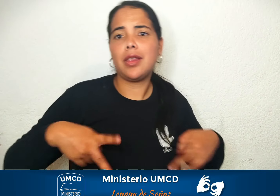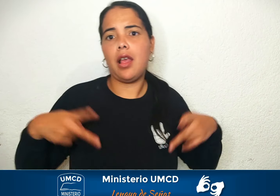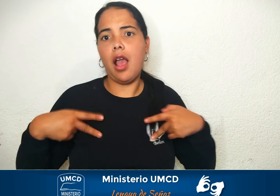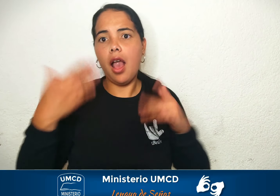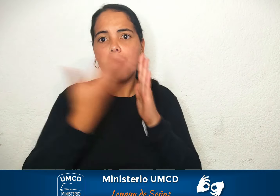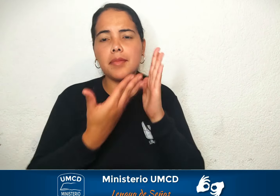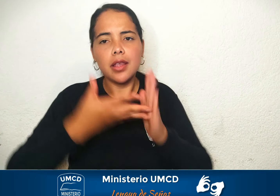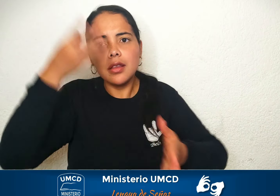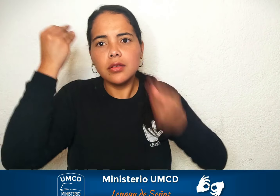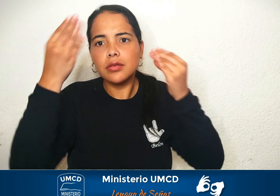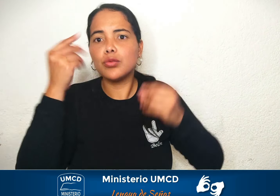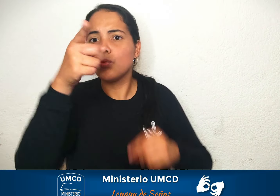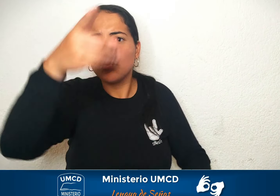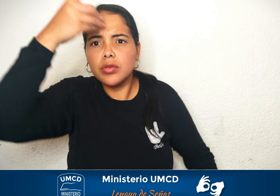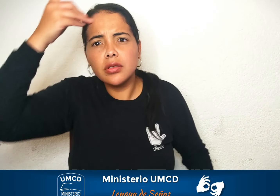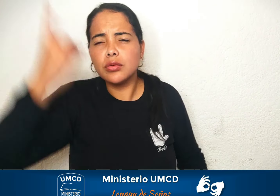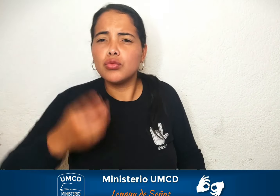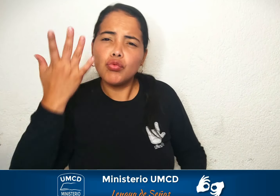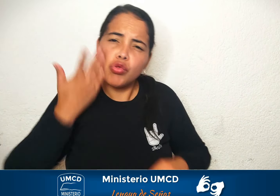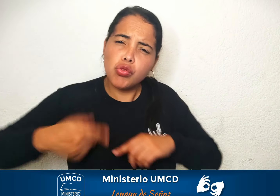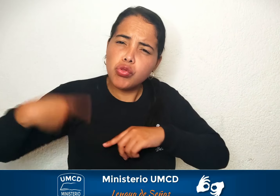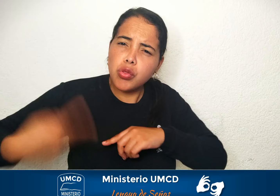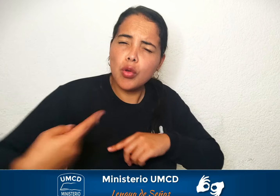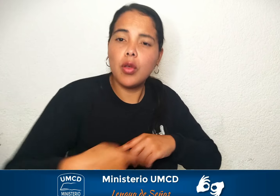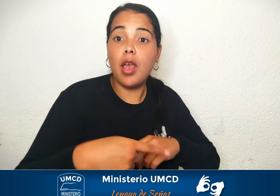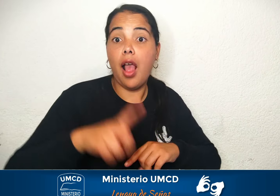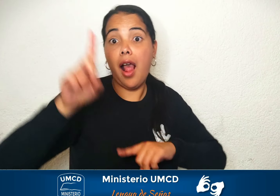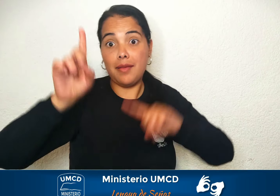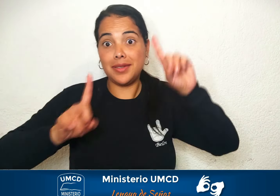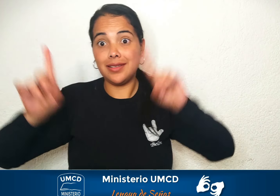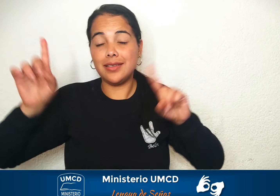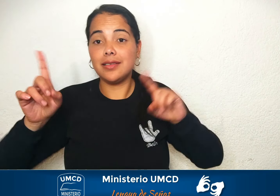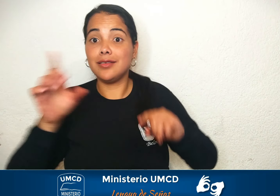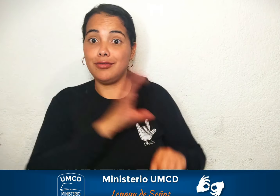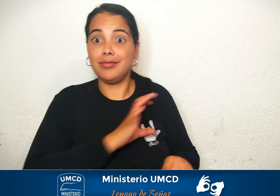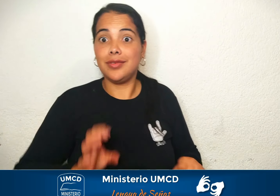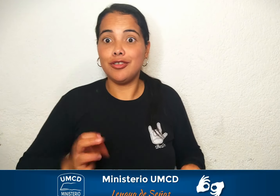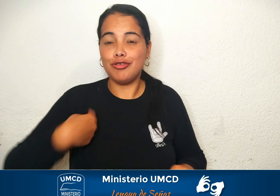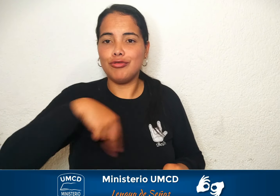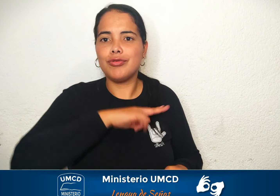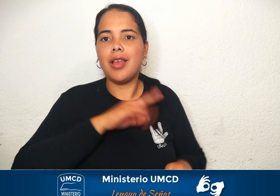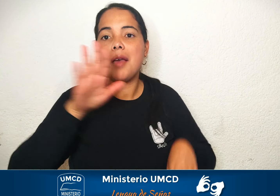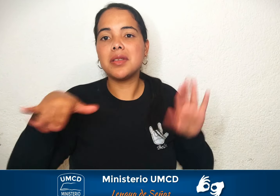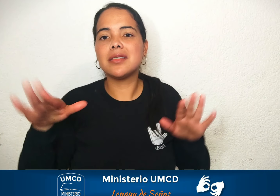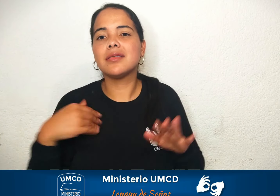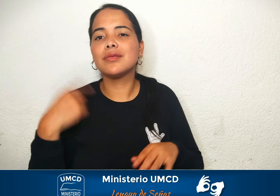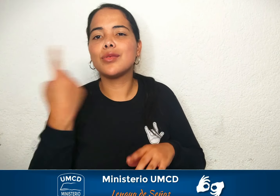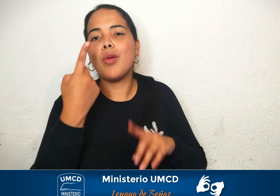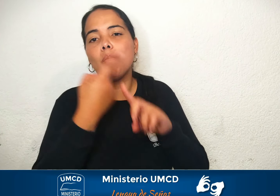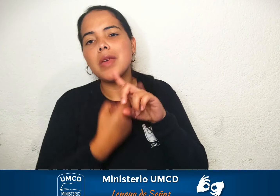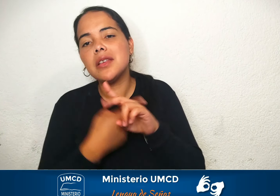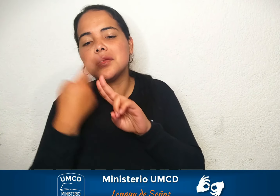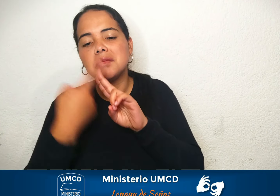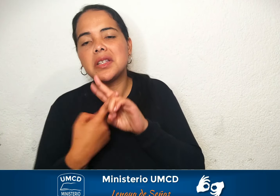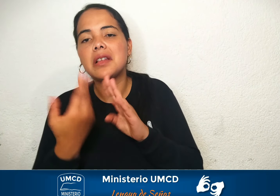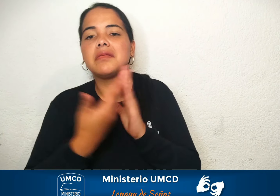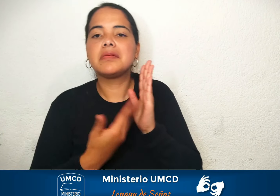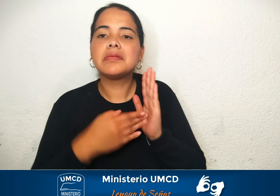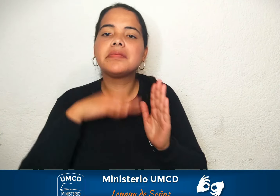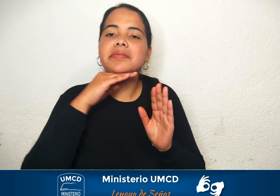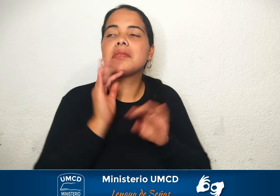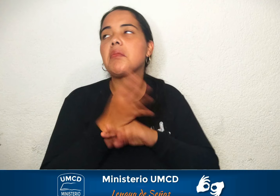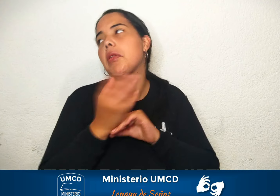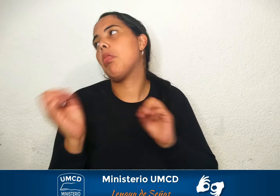la persona misma decide que sea constante. Pero en muchos casos el crecimiento no se llega a dar en muchos de los